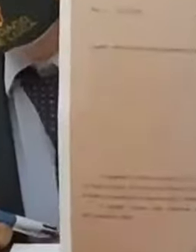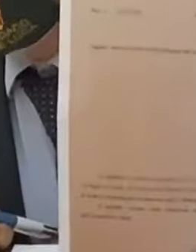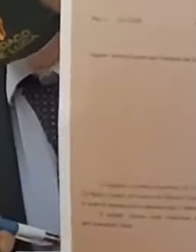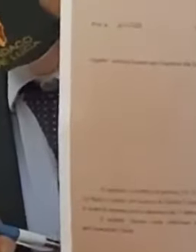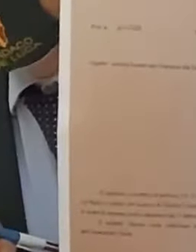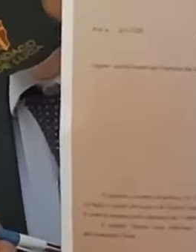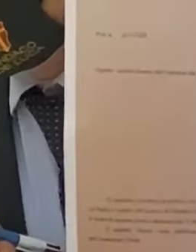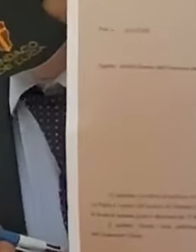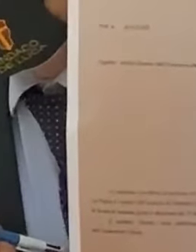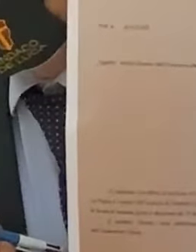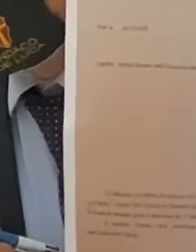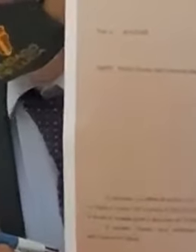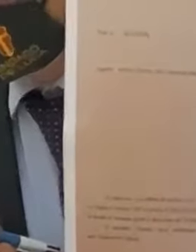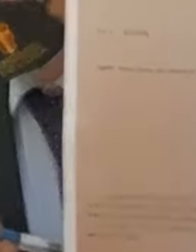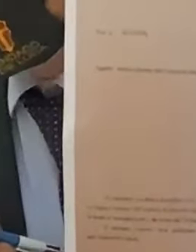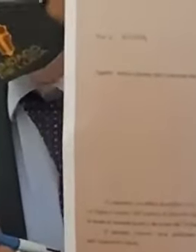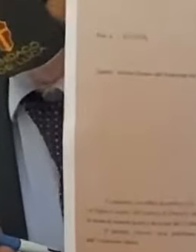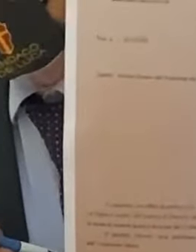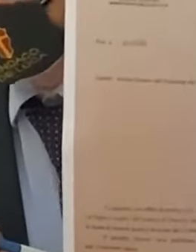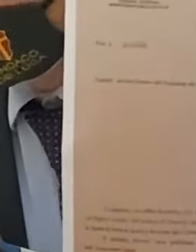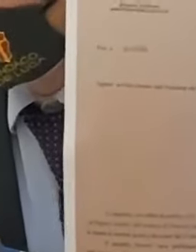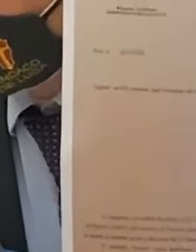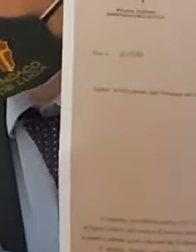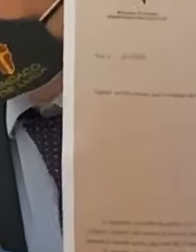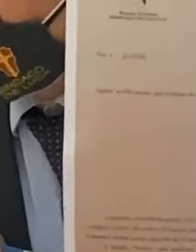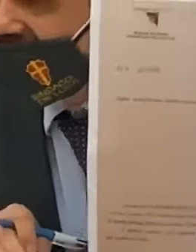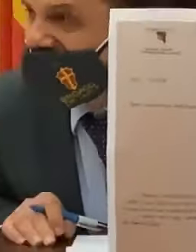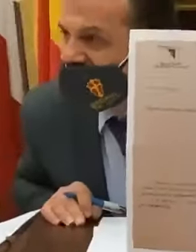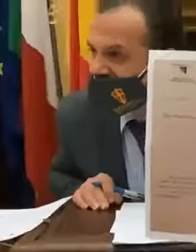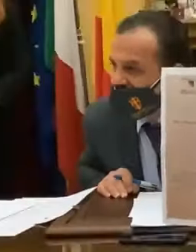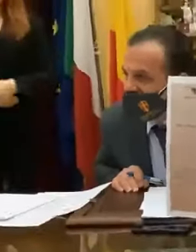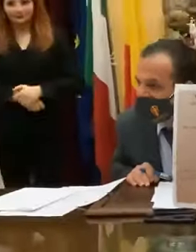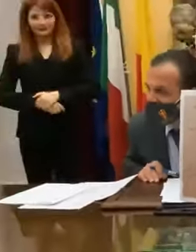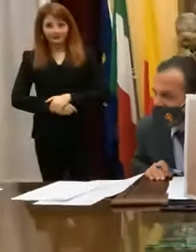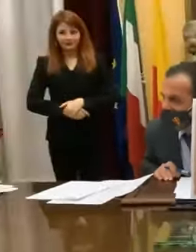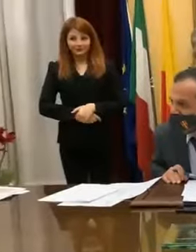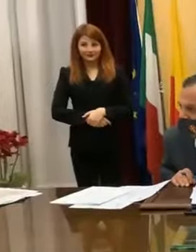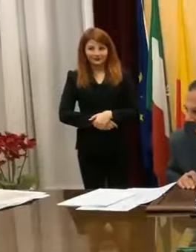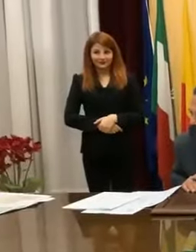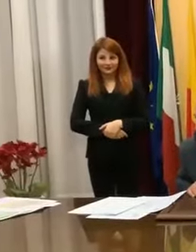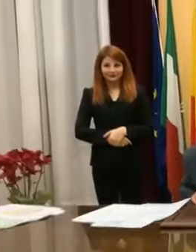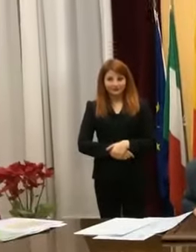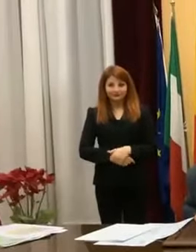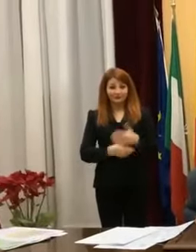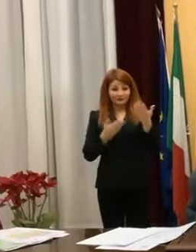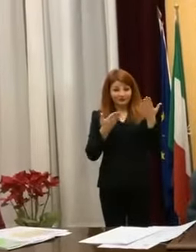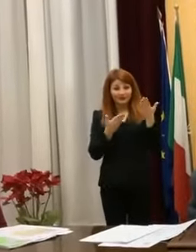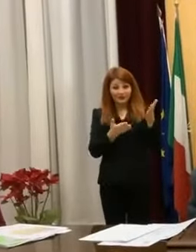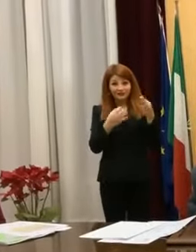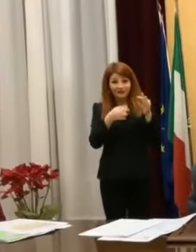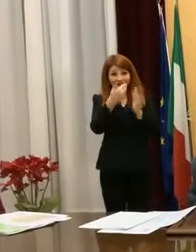sospeso nelle more che si proceda al licenziamento definitivo.